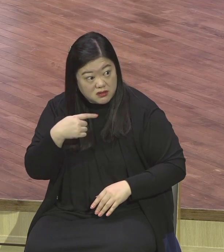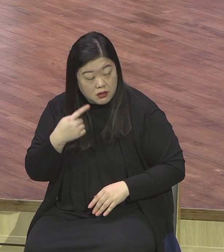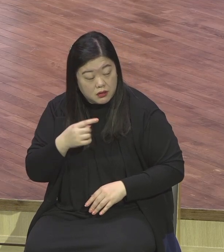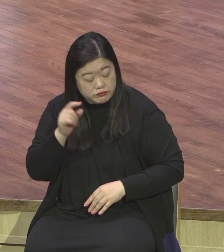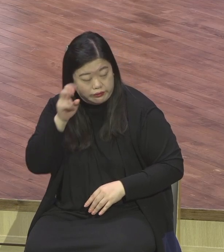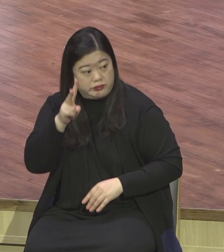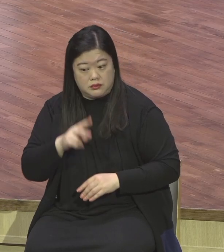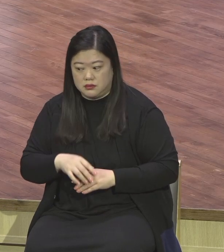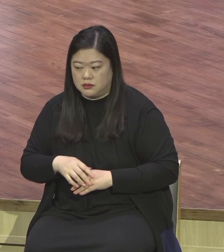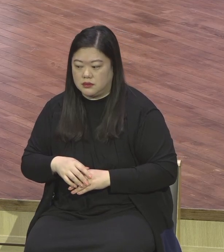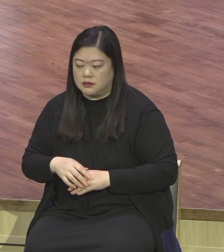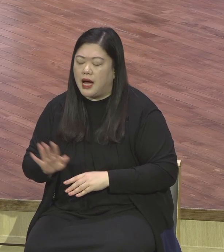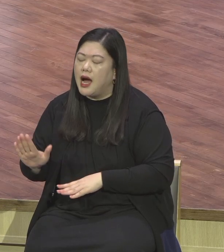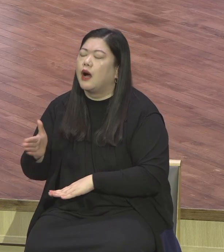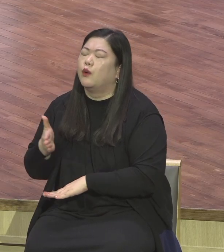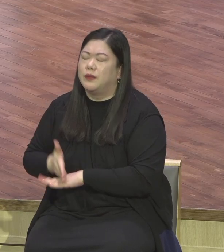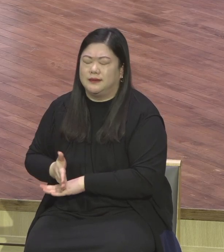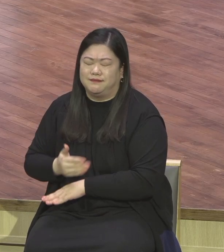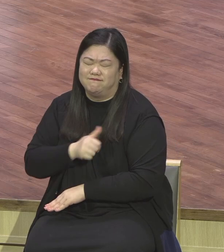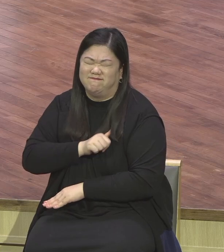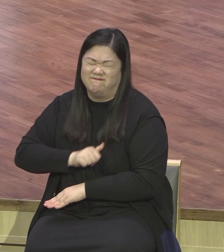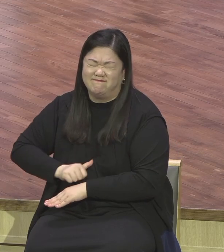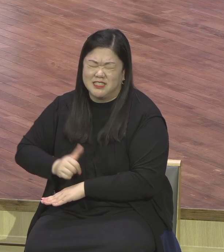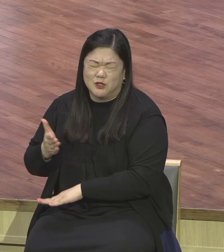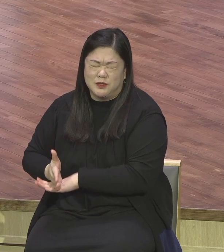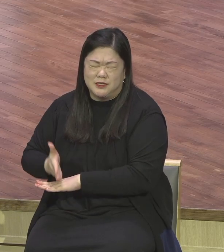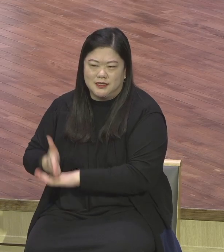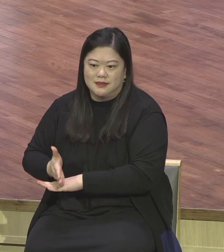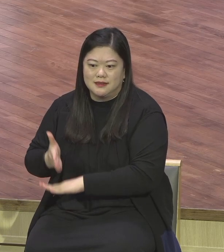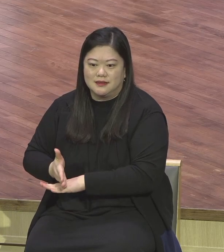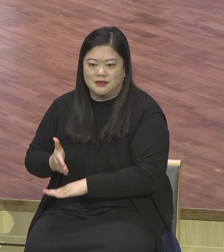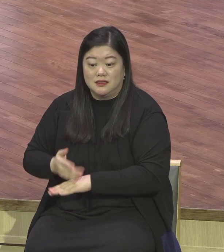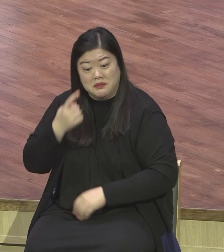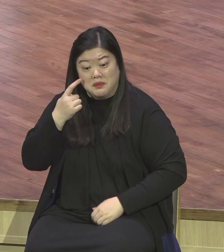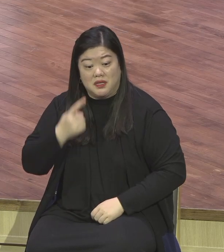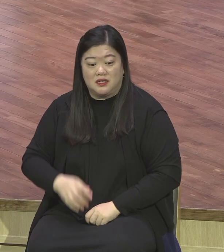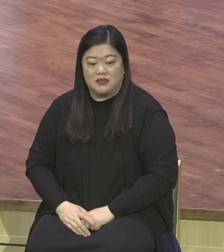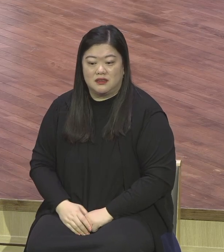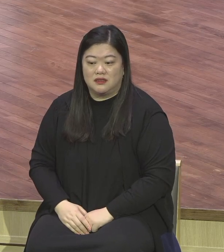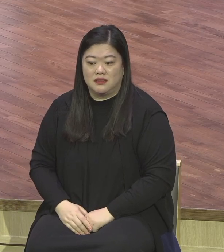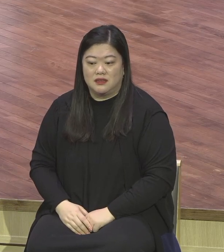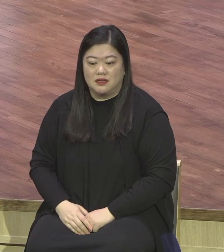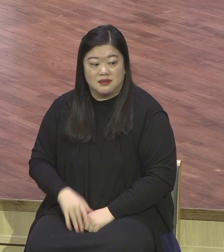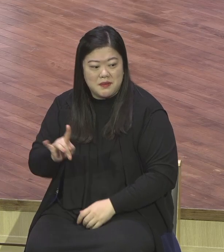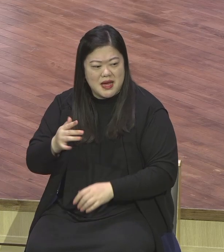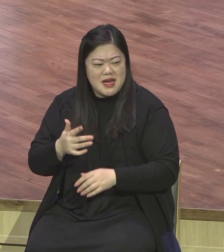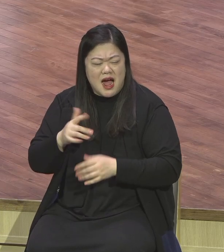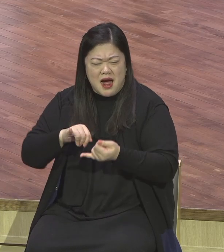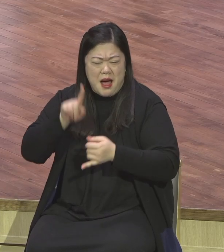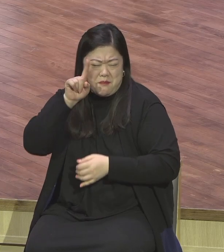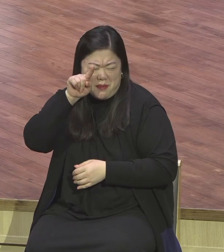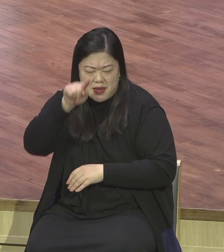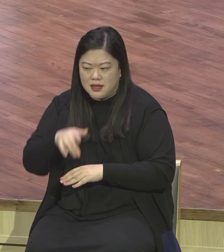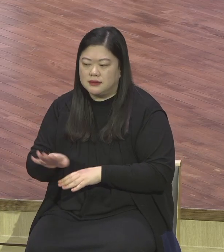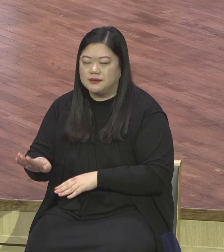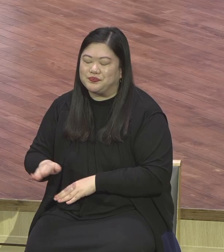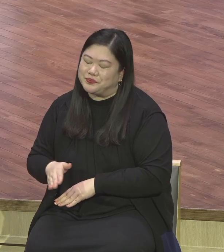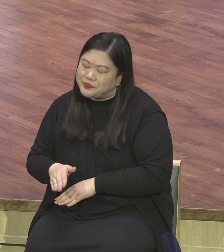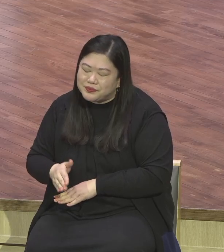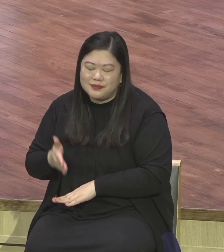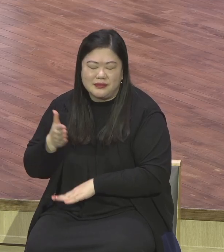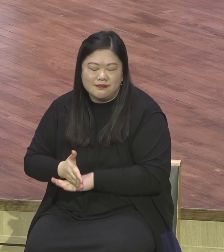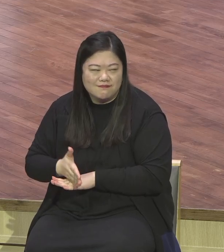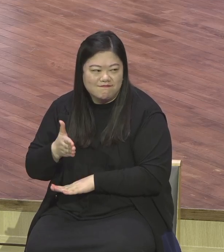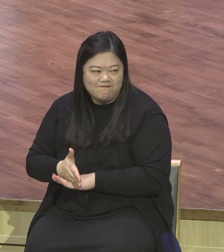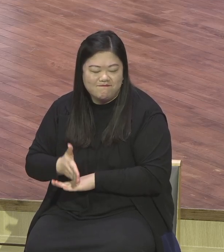그 말 하는 것 자체는요 의식에서 그래요 계속 감사하고 그 남편이 바뀌게 되어있다 입술로 먼저 감사하면